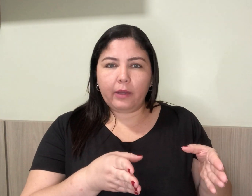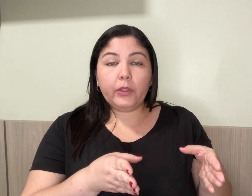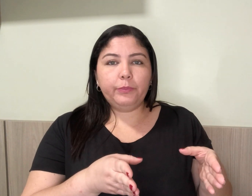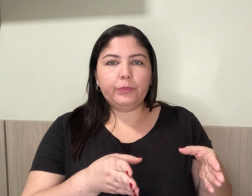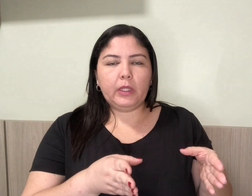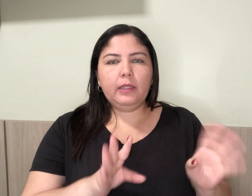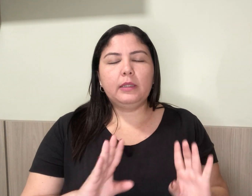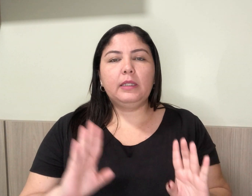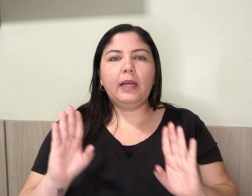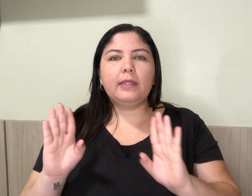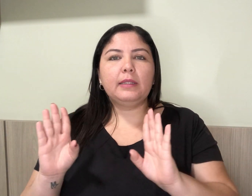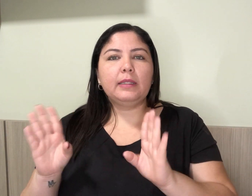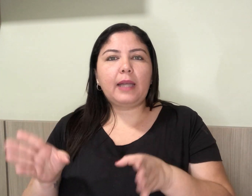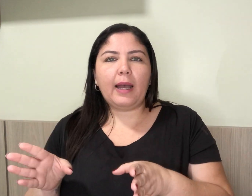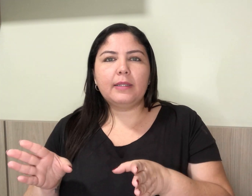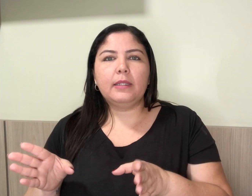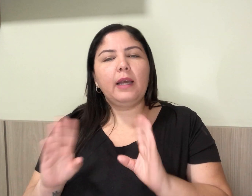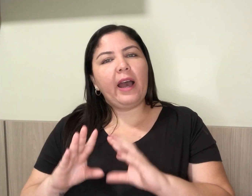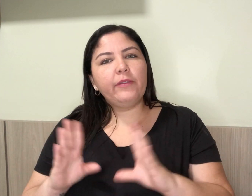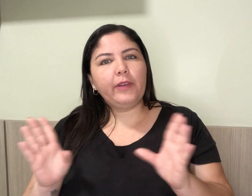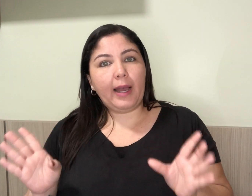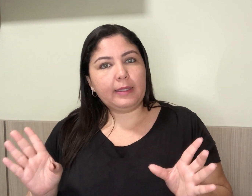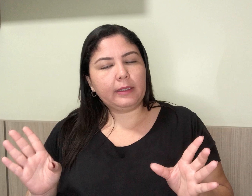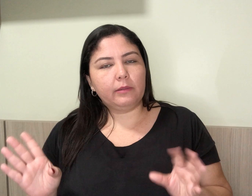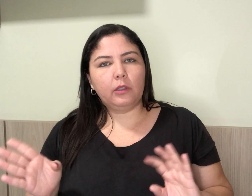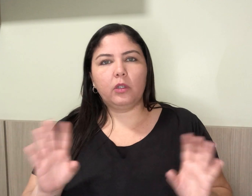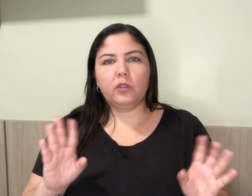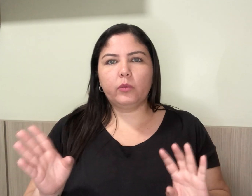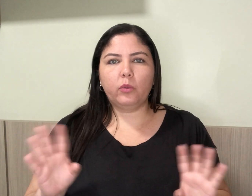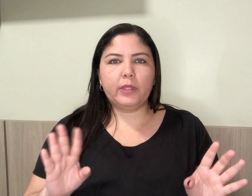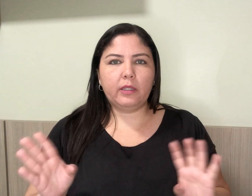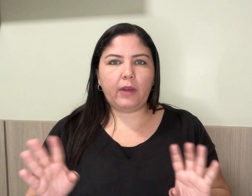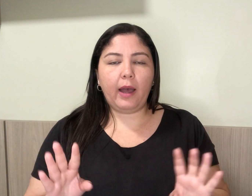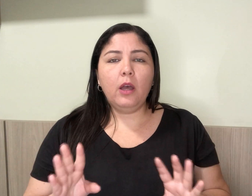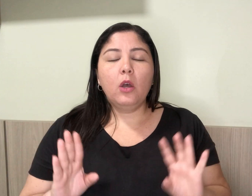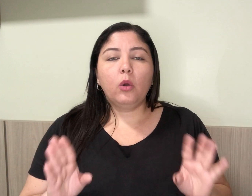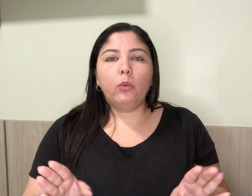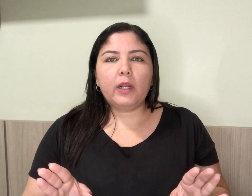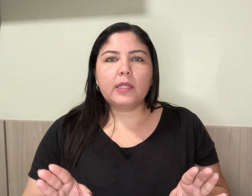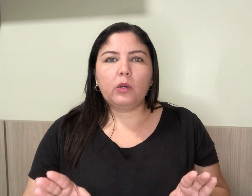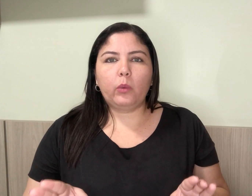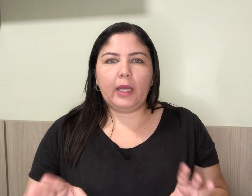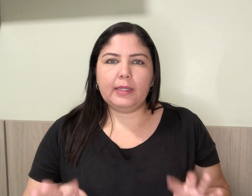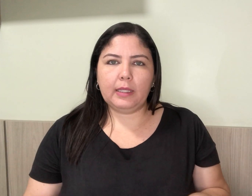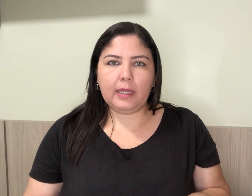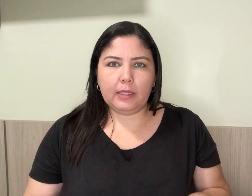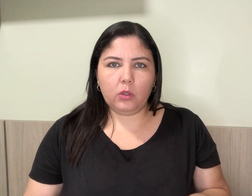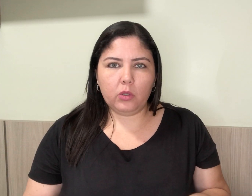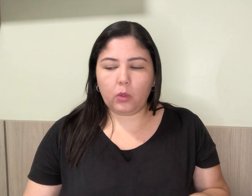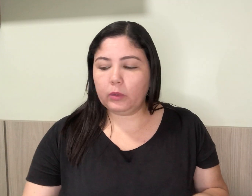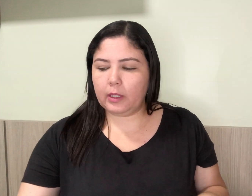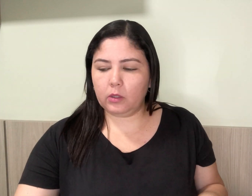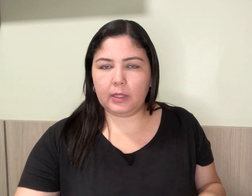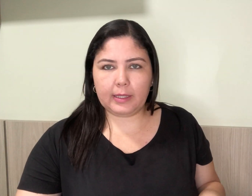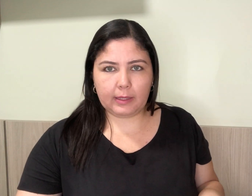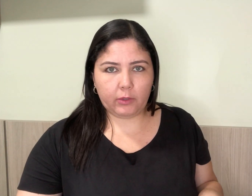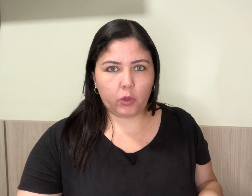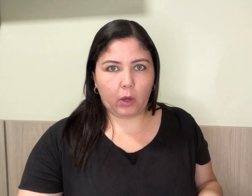palavra, né? E a sintaxe, à frase. Então, nós vamos observar como elas acontecem nesses dois contextos nessa videoaula